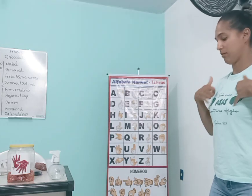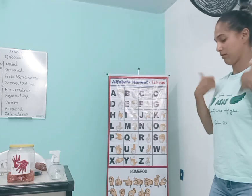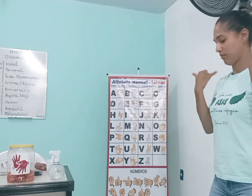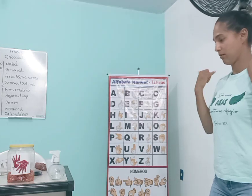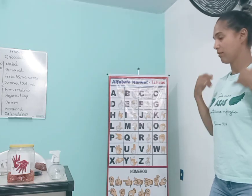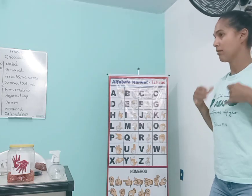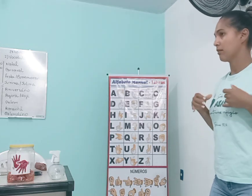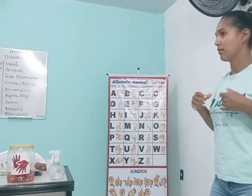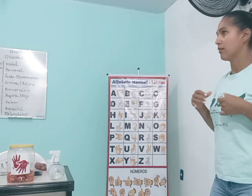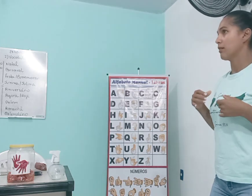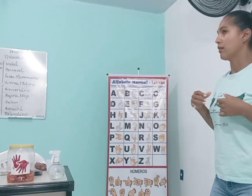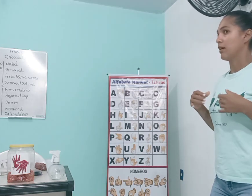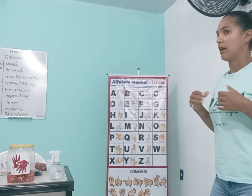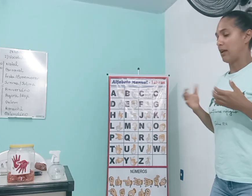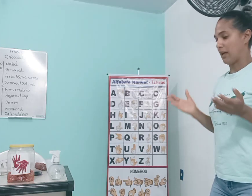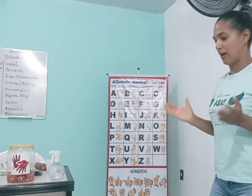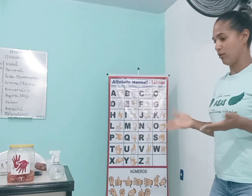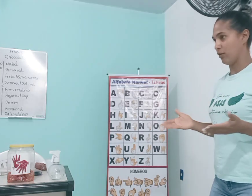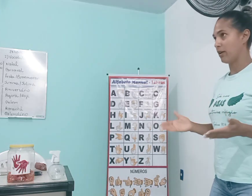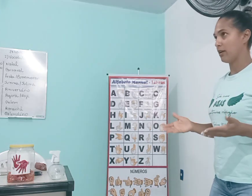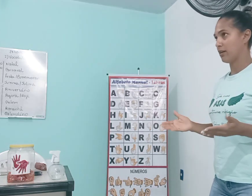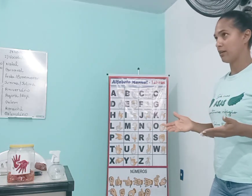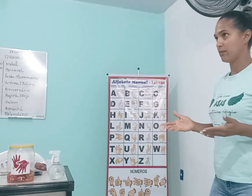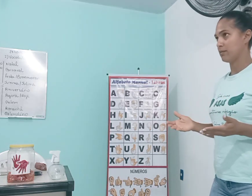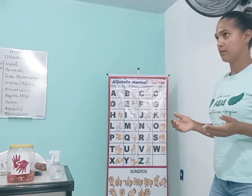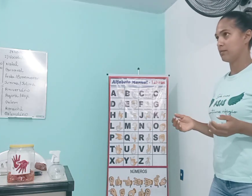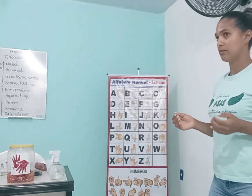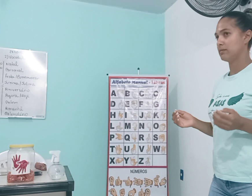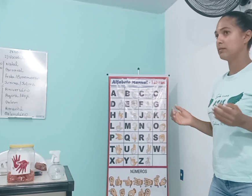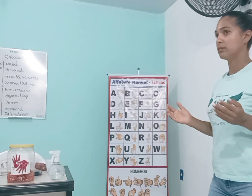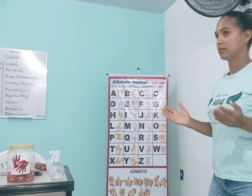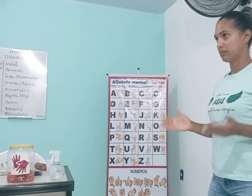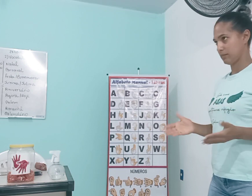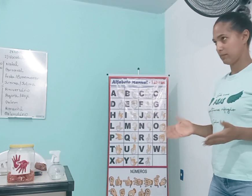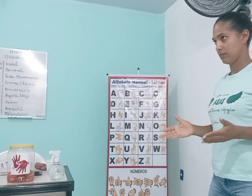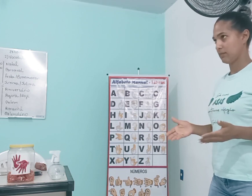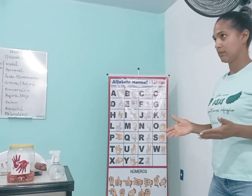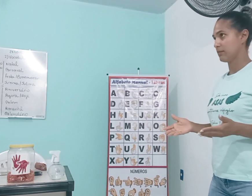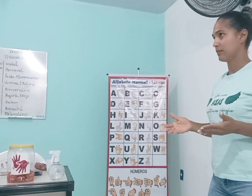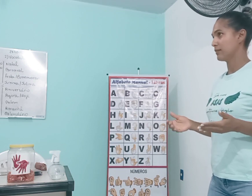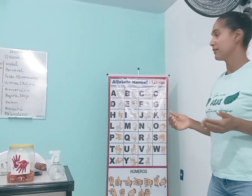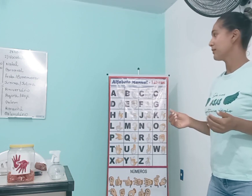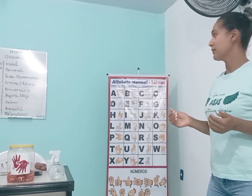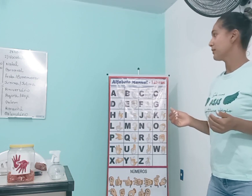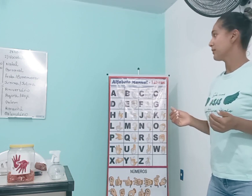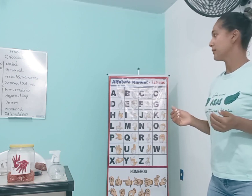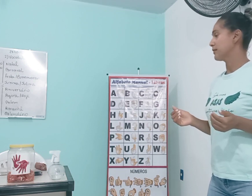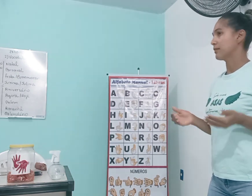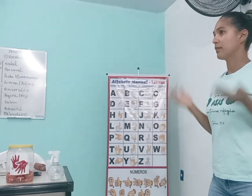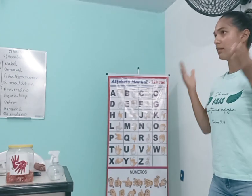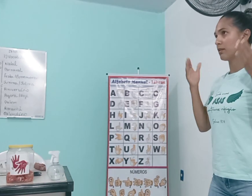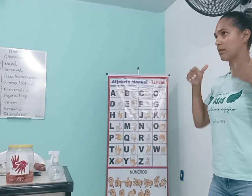Agora. Hoje. ontem,